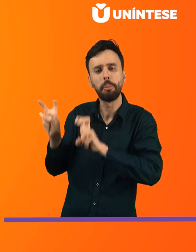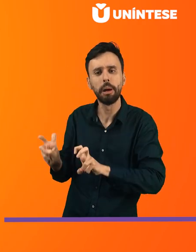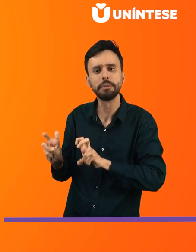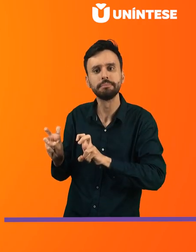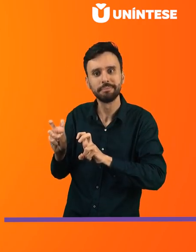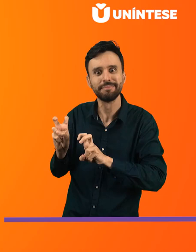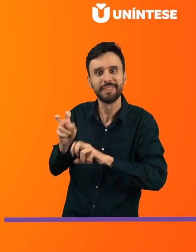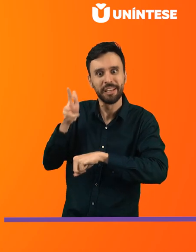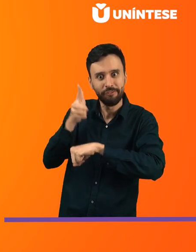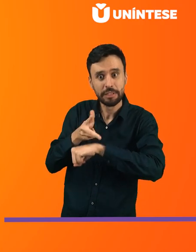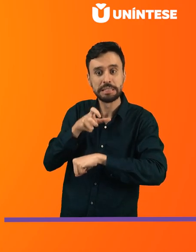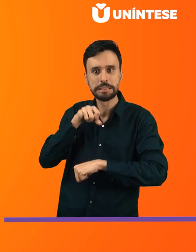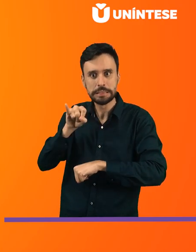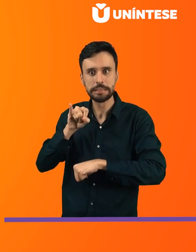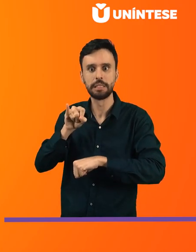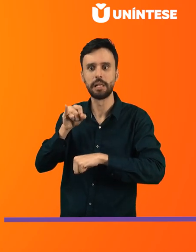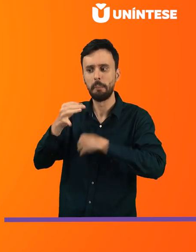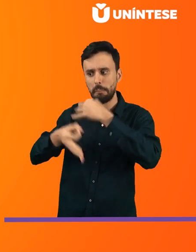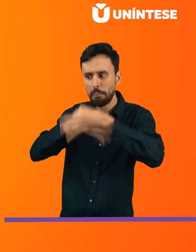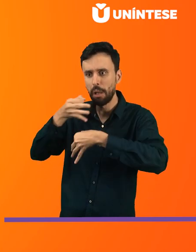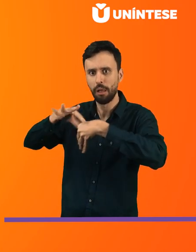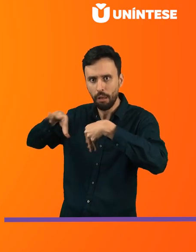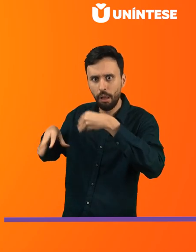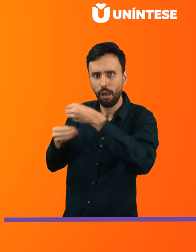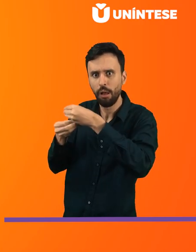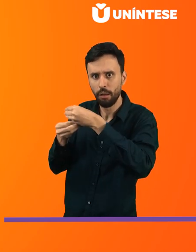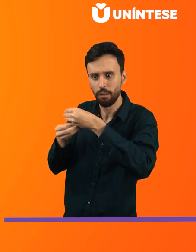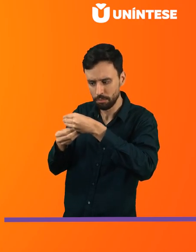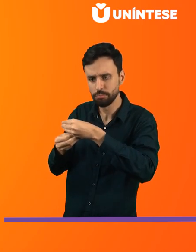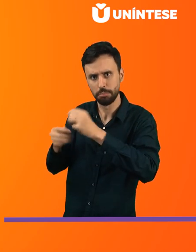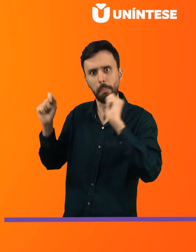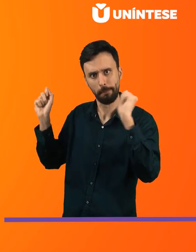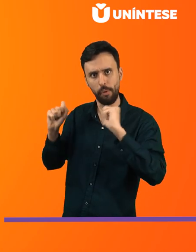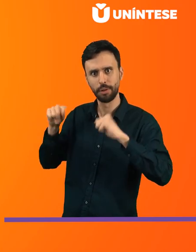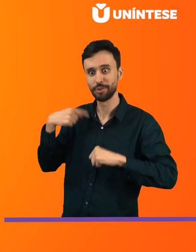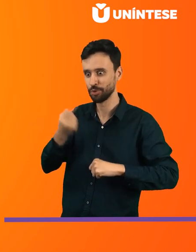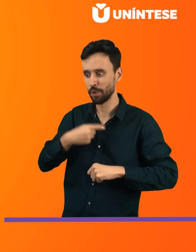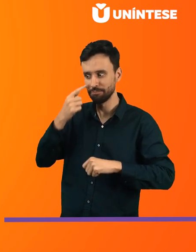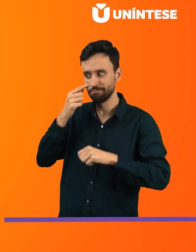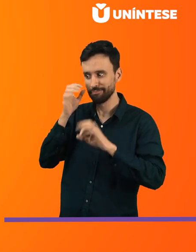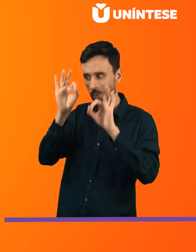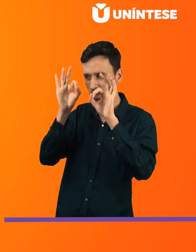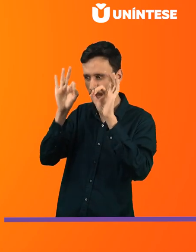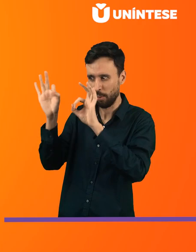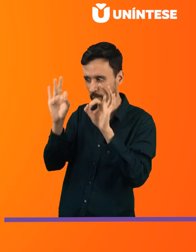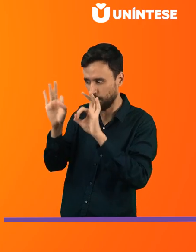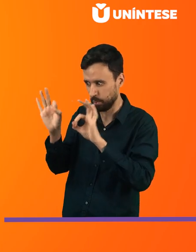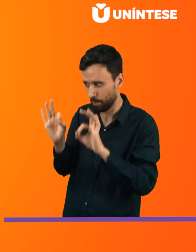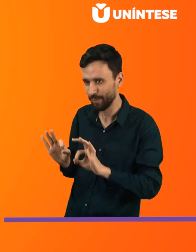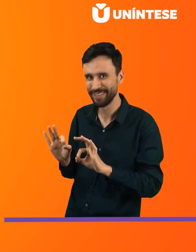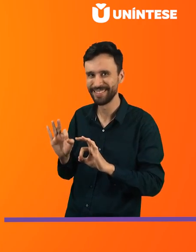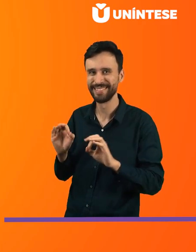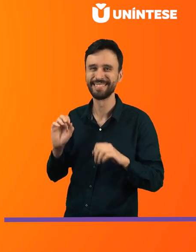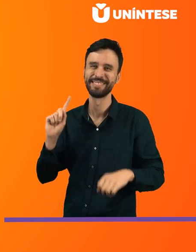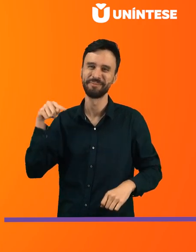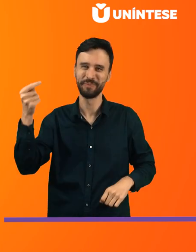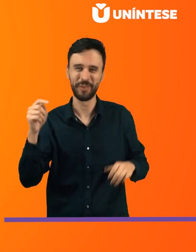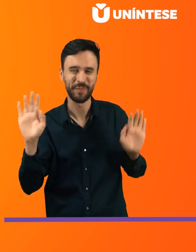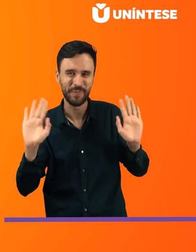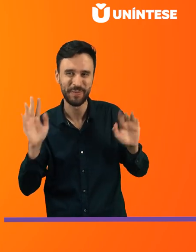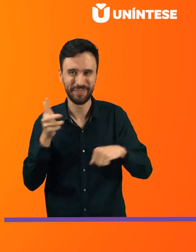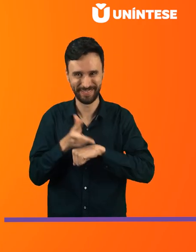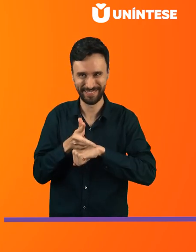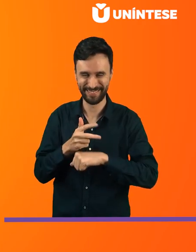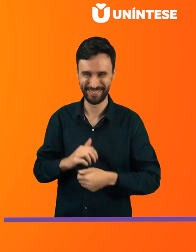desse vídeo. E também, se vocês têm mais sugestões, coloquem aqui embaixo também, porque a gente está vendo todos os comentários. Até o próximo